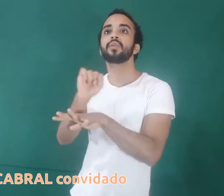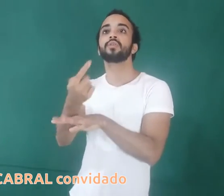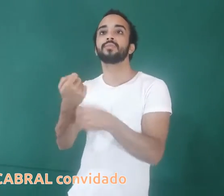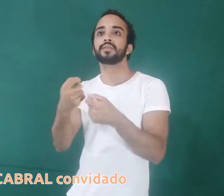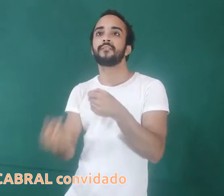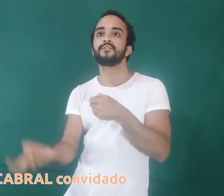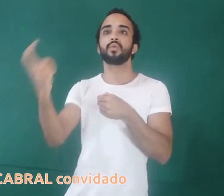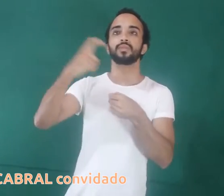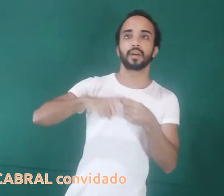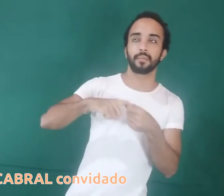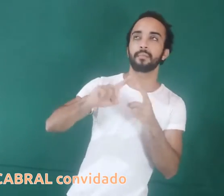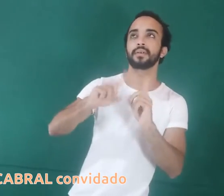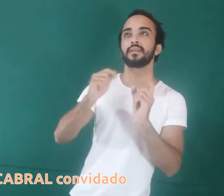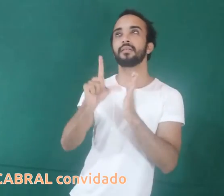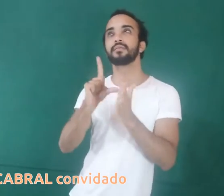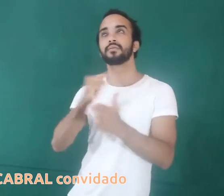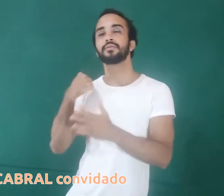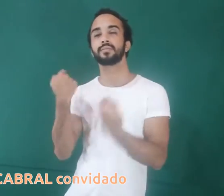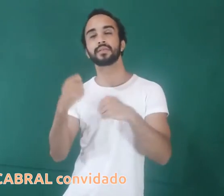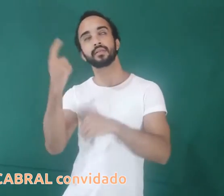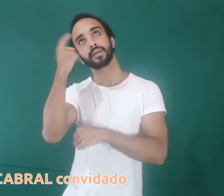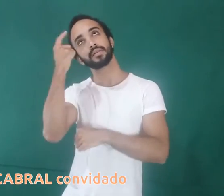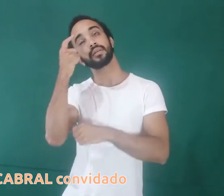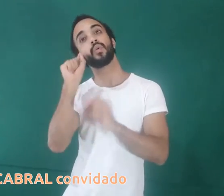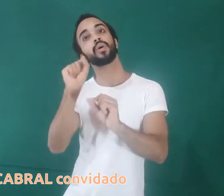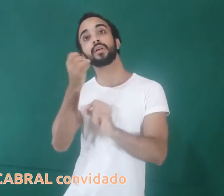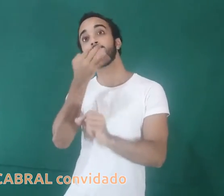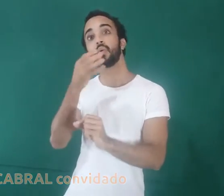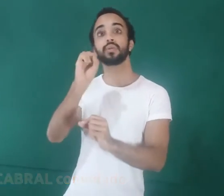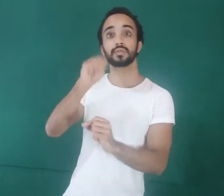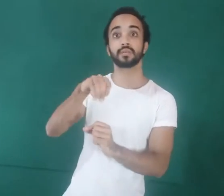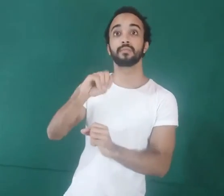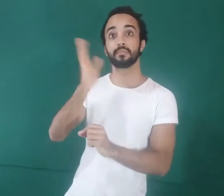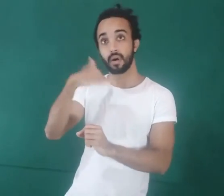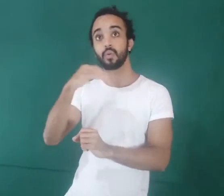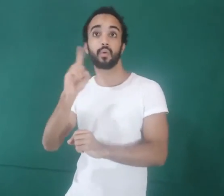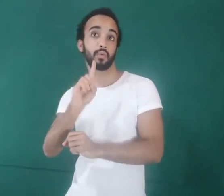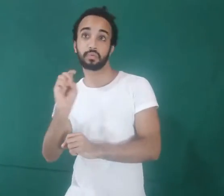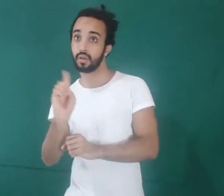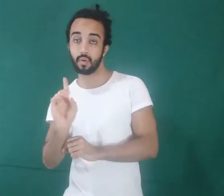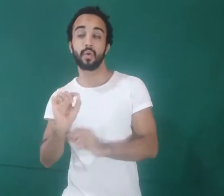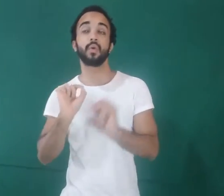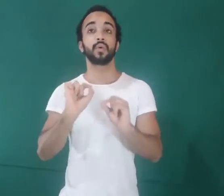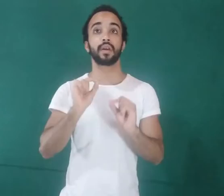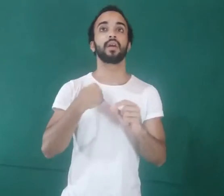que entender onde a gente foi bem e onde a gente foi mal antes. E esses lugares de cultura, eles são embebidos de A gente foi mal.